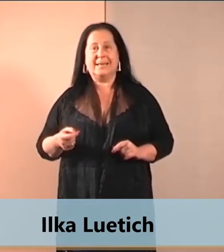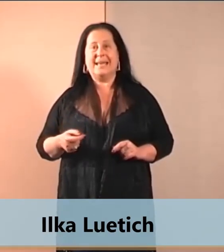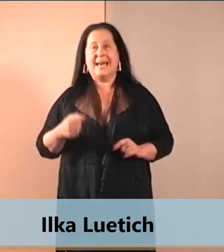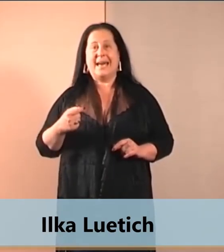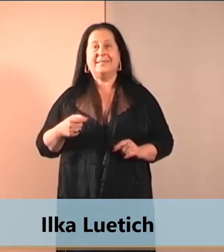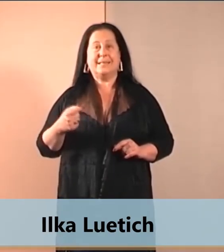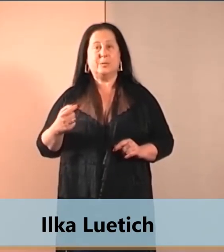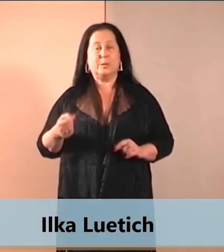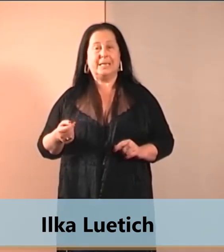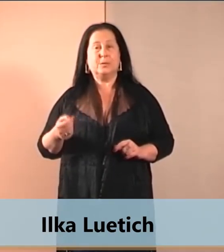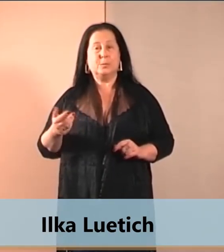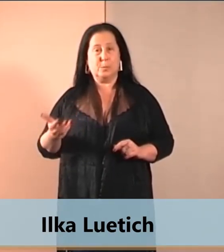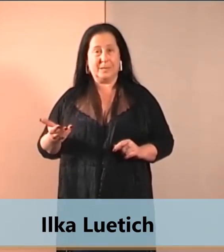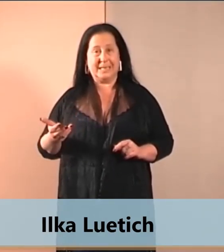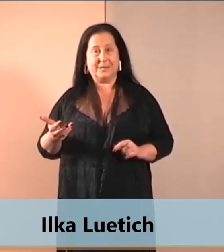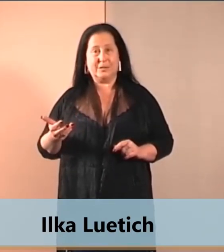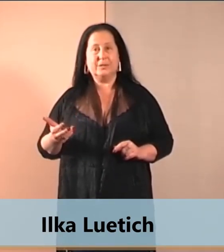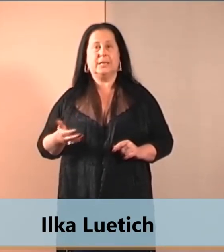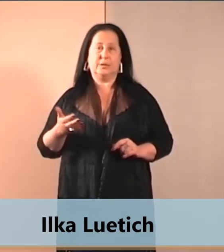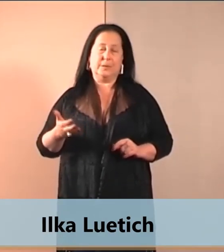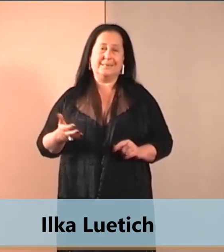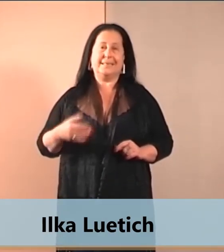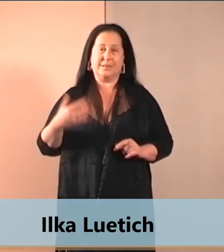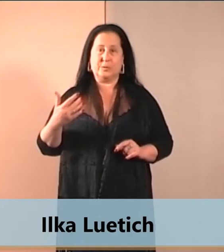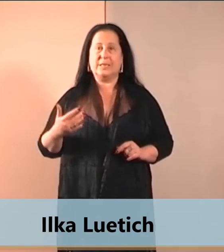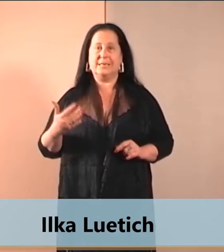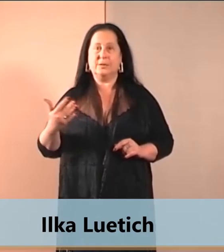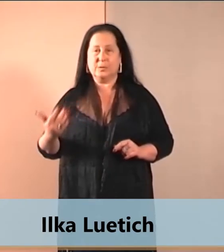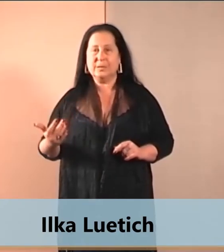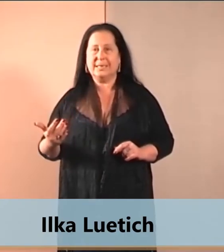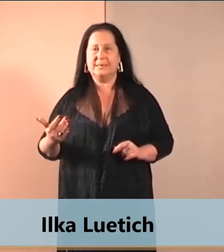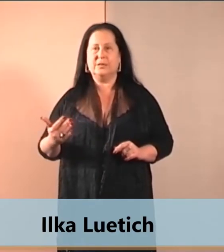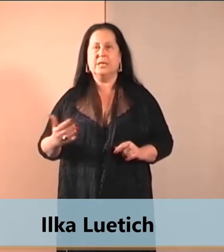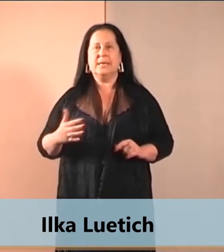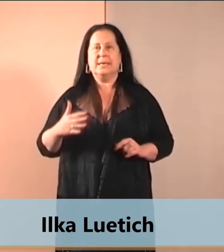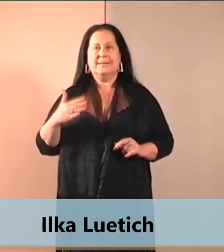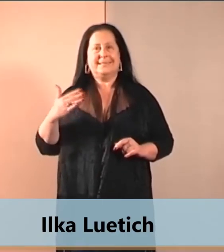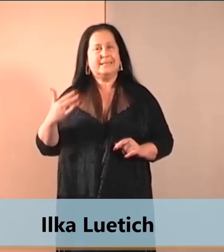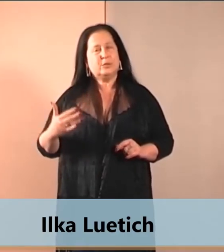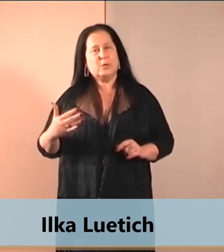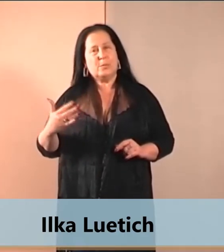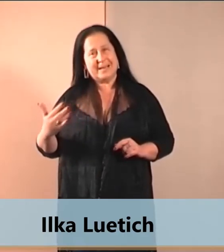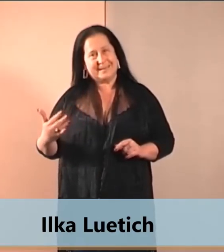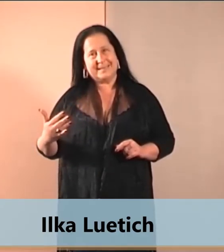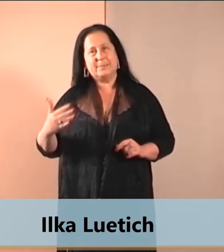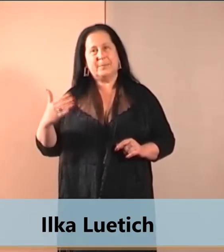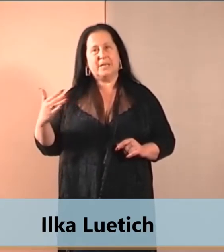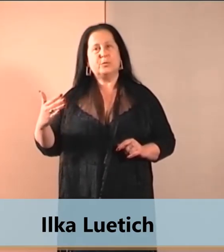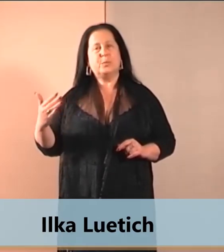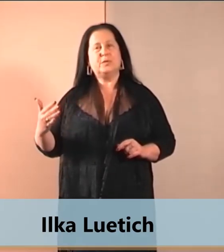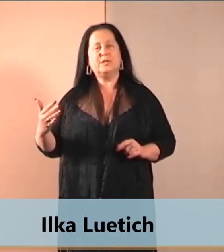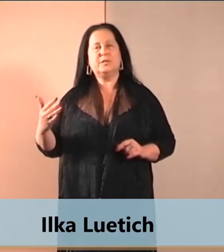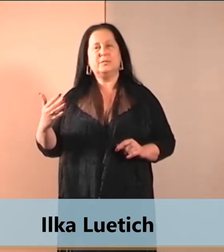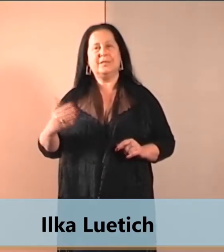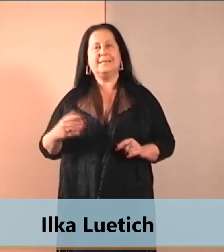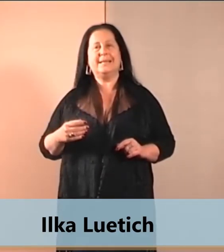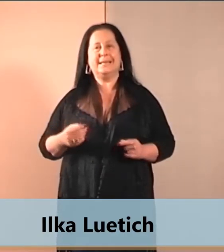Ad Resurgendum con Cristo Esto es, Resurgiendo con Cristo Sentó base para su posición frente a la